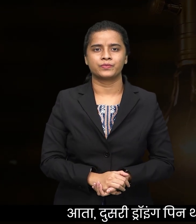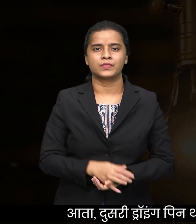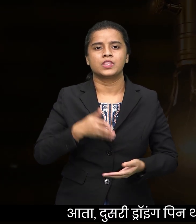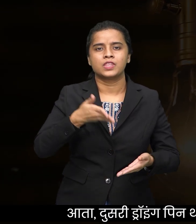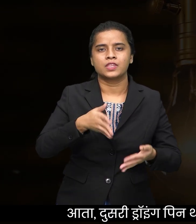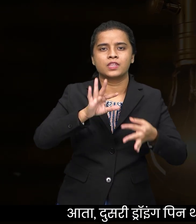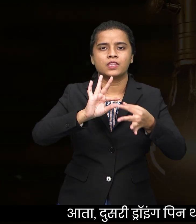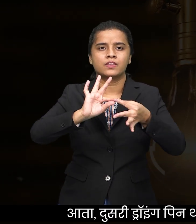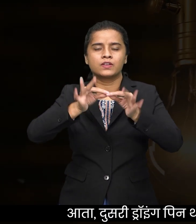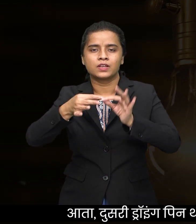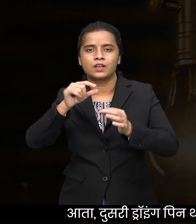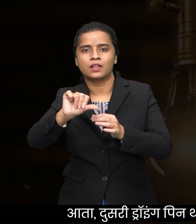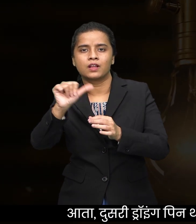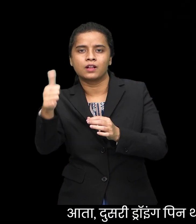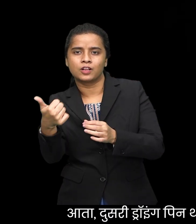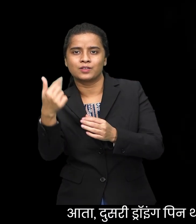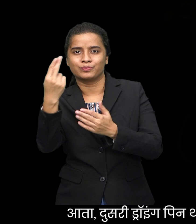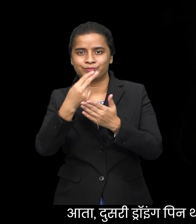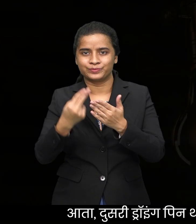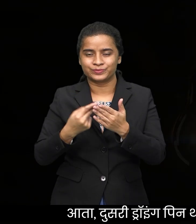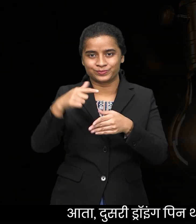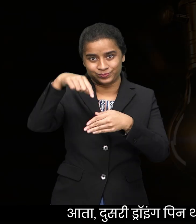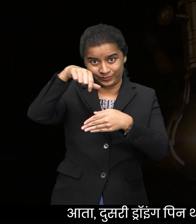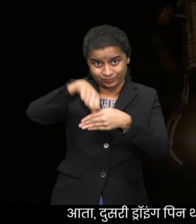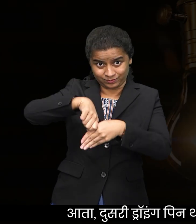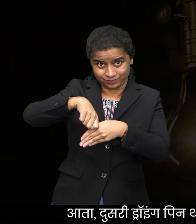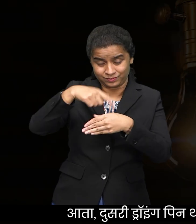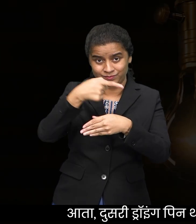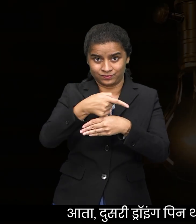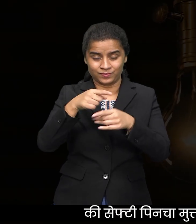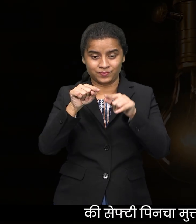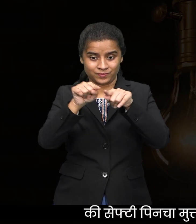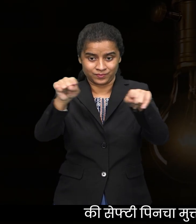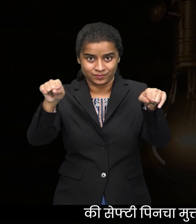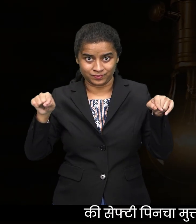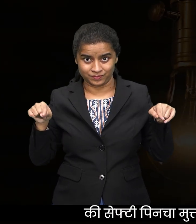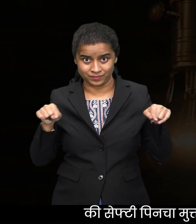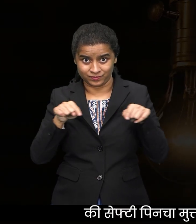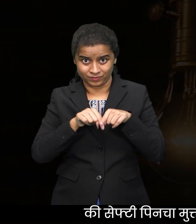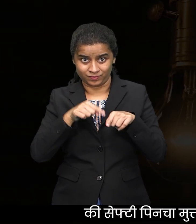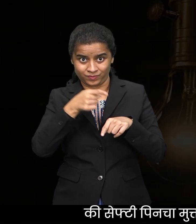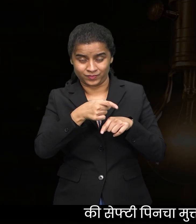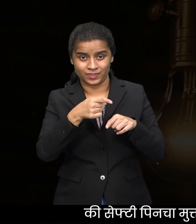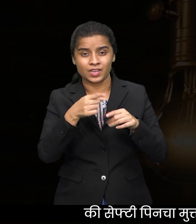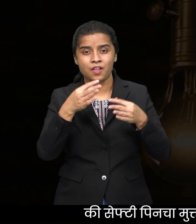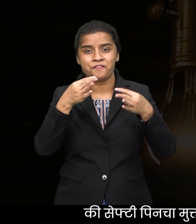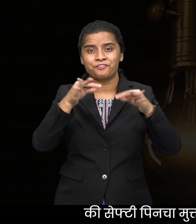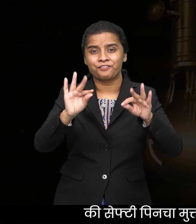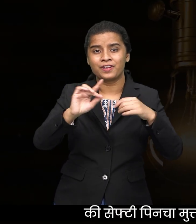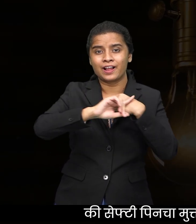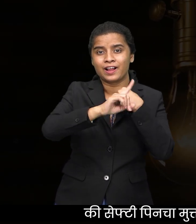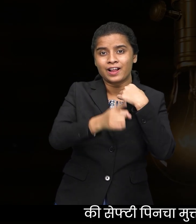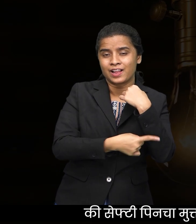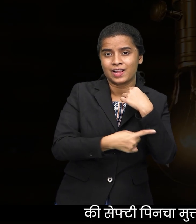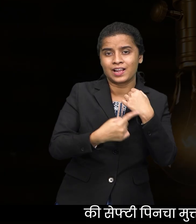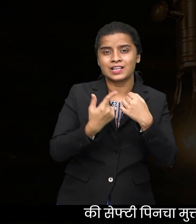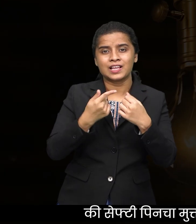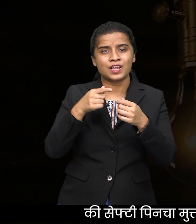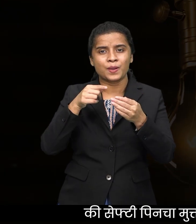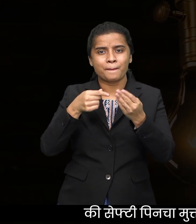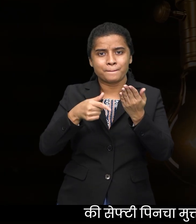आता दुसरे ड्रॉईंग पिन थर्माकोल शीटवर अशा प्रकारे बसवा की ती सेफ्टी पिनचा मुक्त टोक त्याला स्पर्श करू